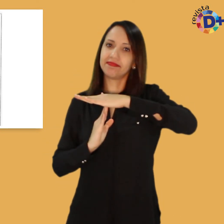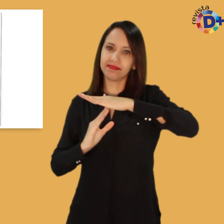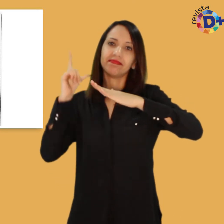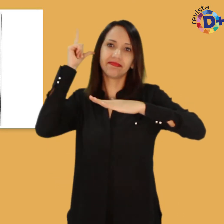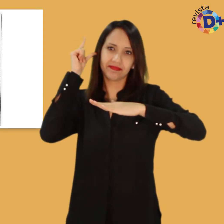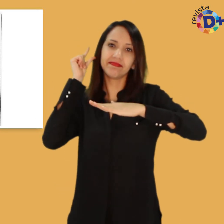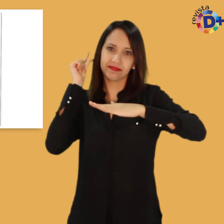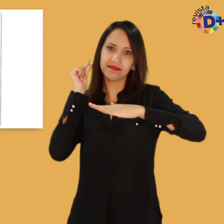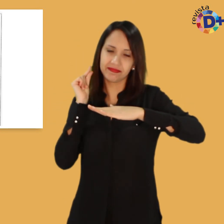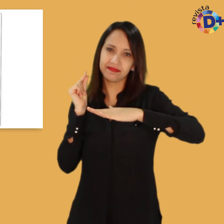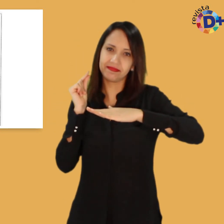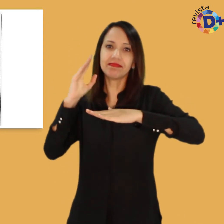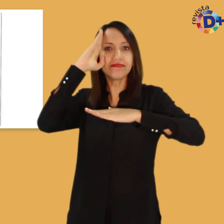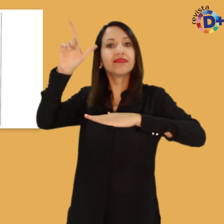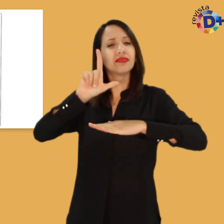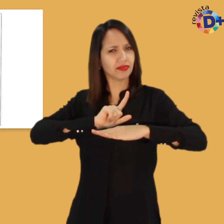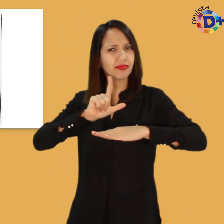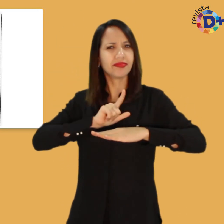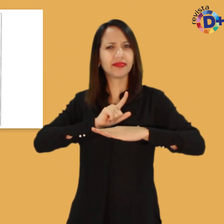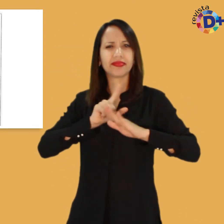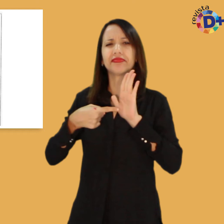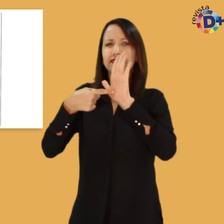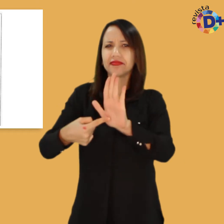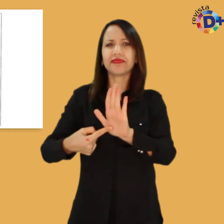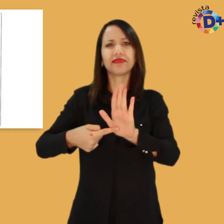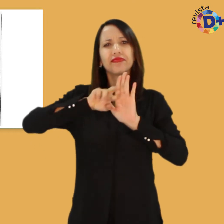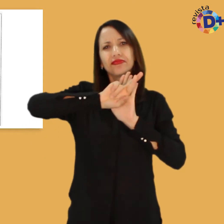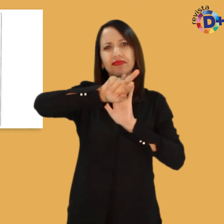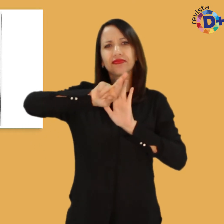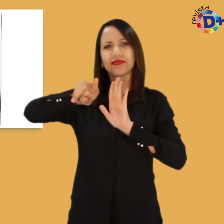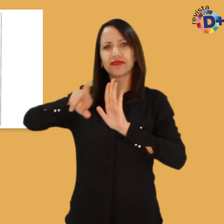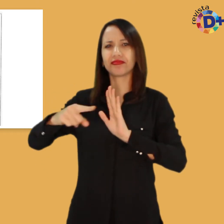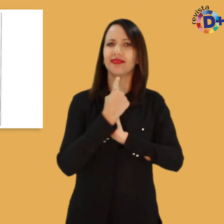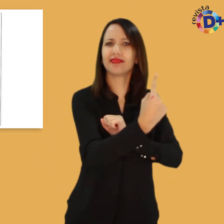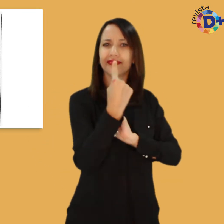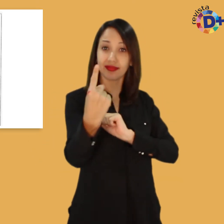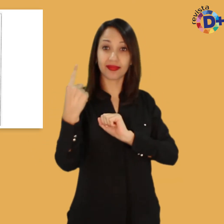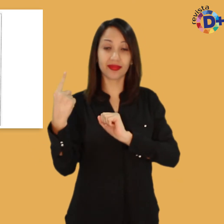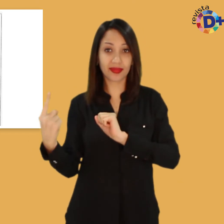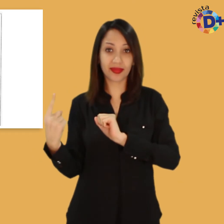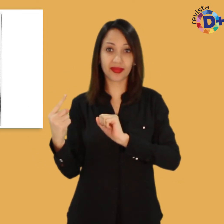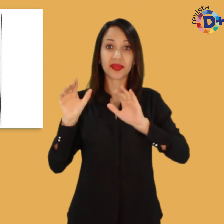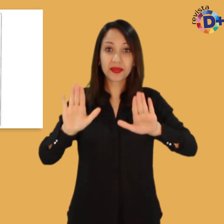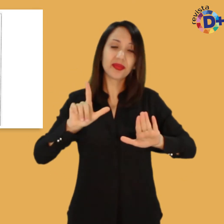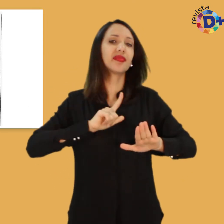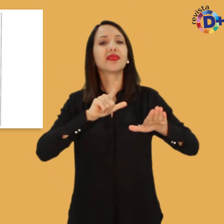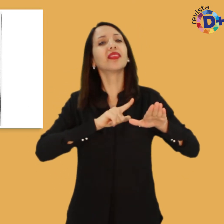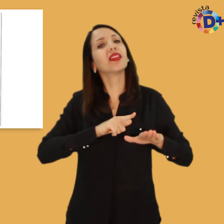inegável como um dos fatores para a identificação das diferenças individuais. É igualmente inegável que